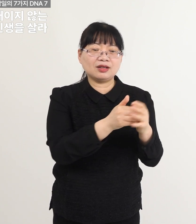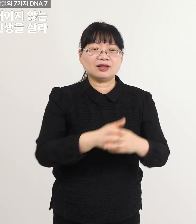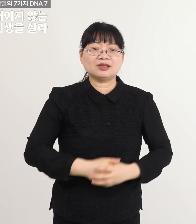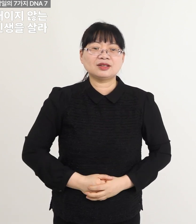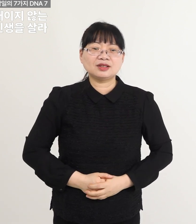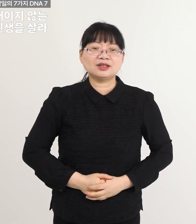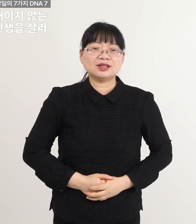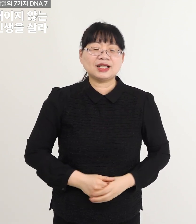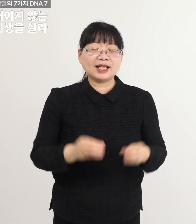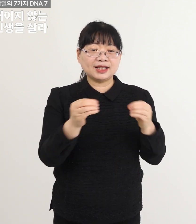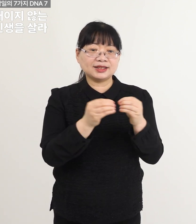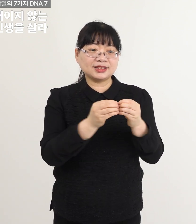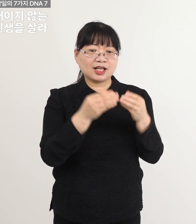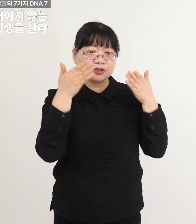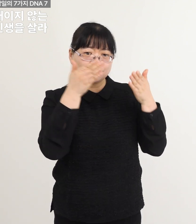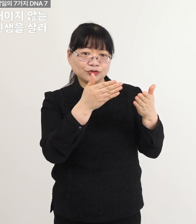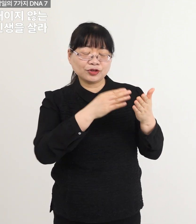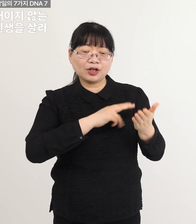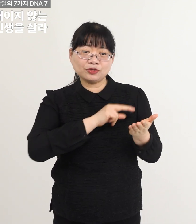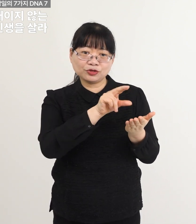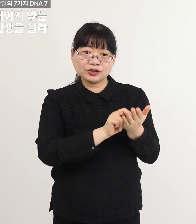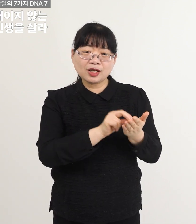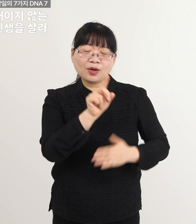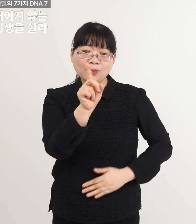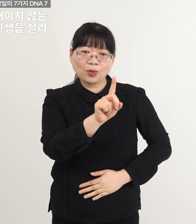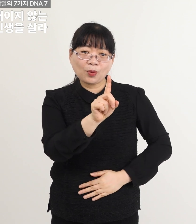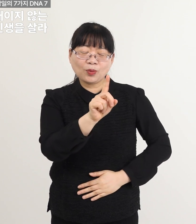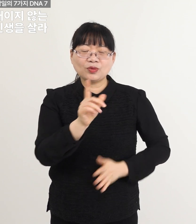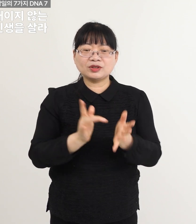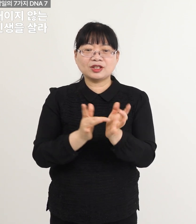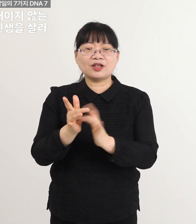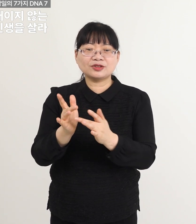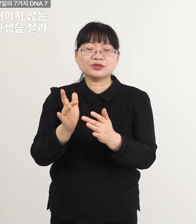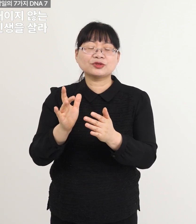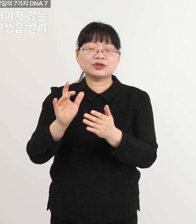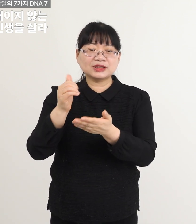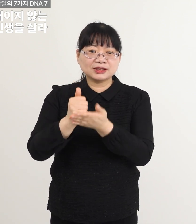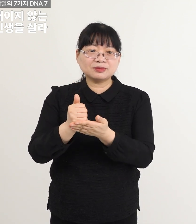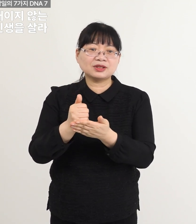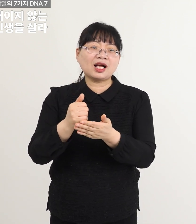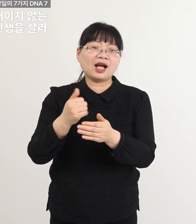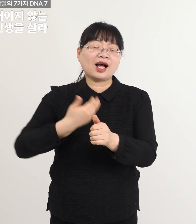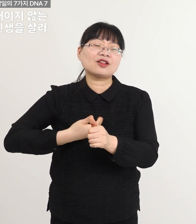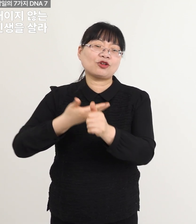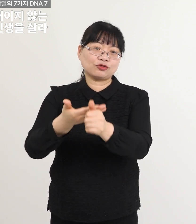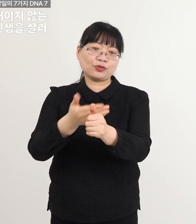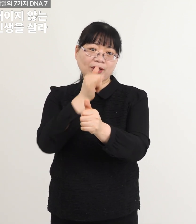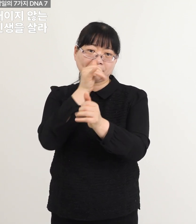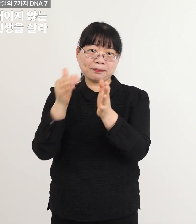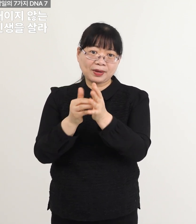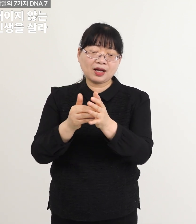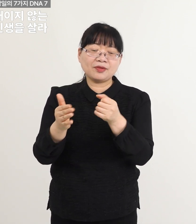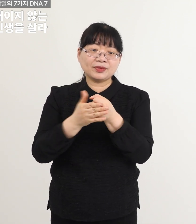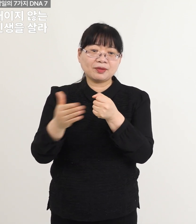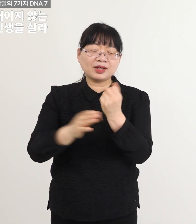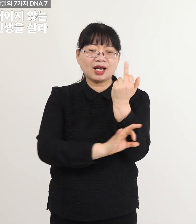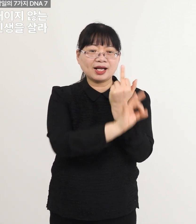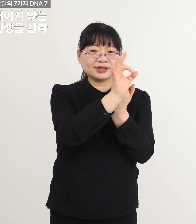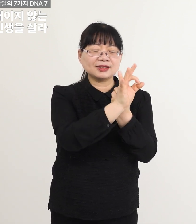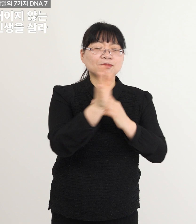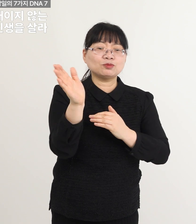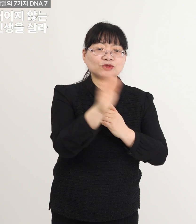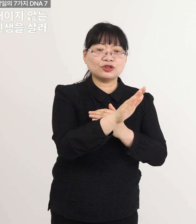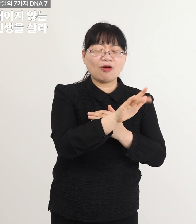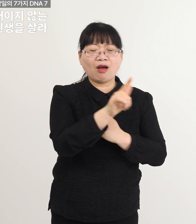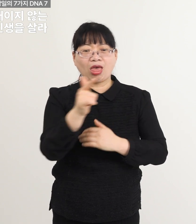지향점과 포커스와 주제가 바로 예수 그리스도를 가르치는 것이다. 이걸 아침부터